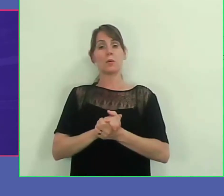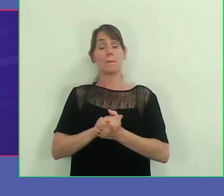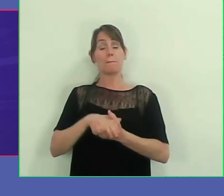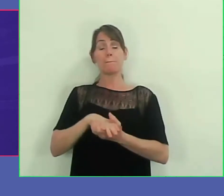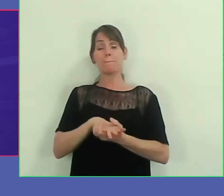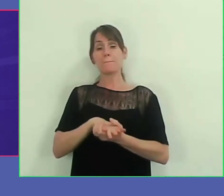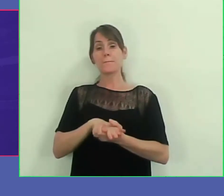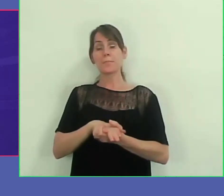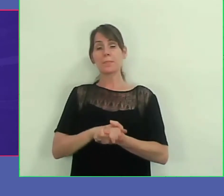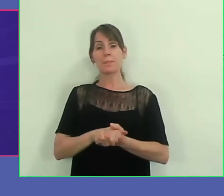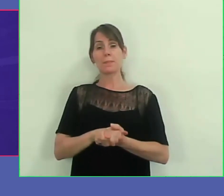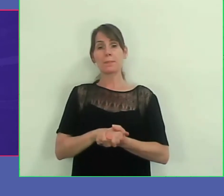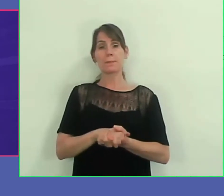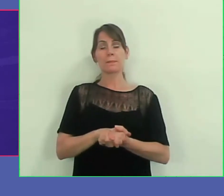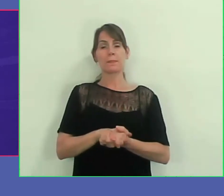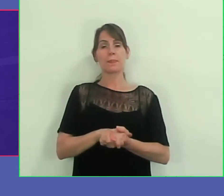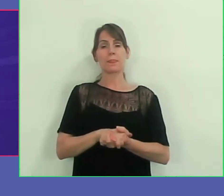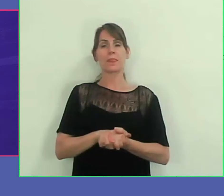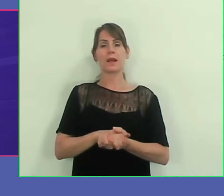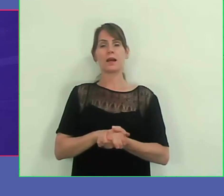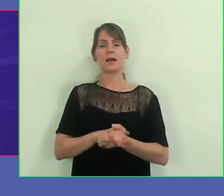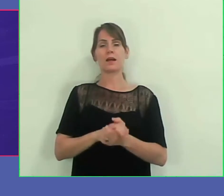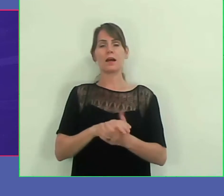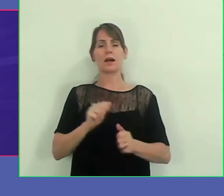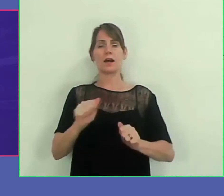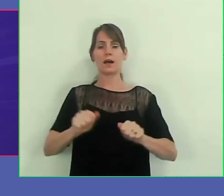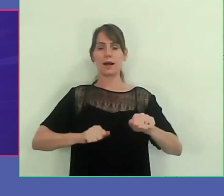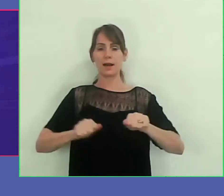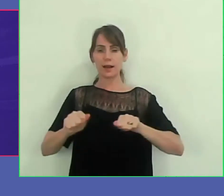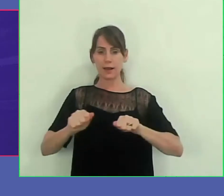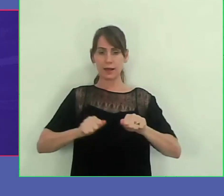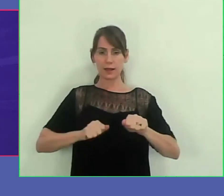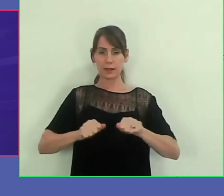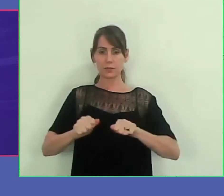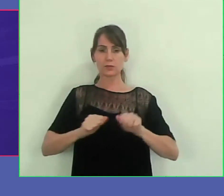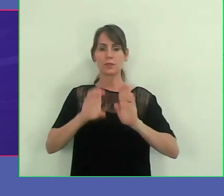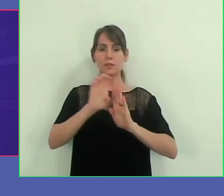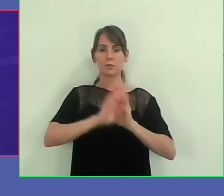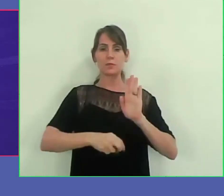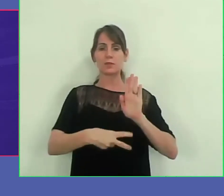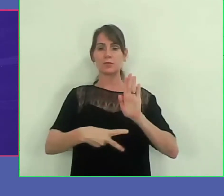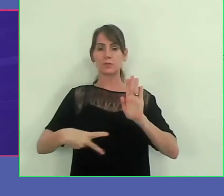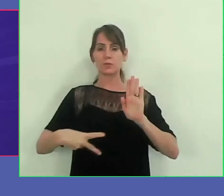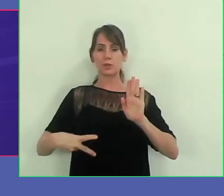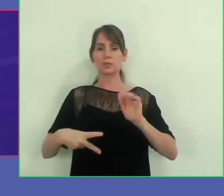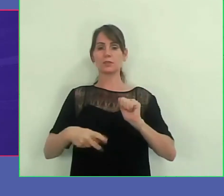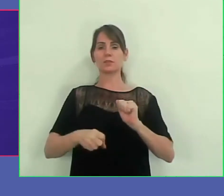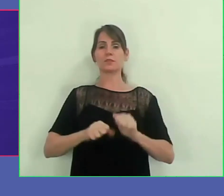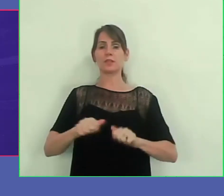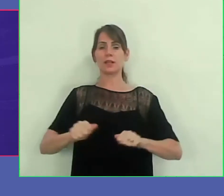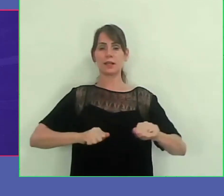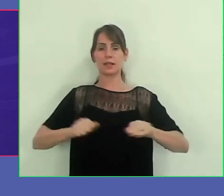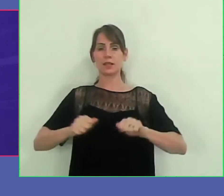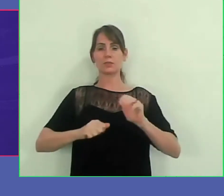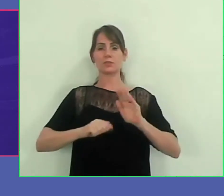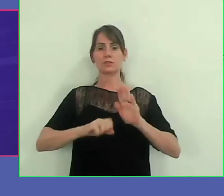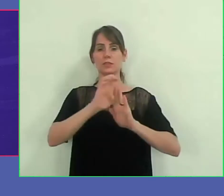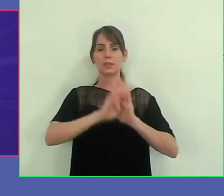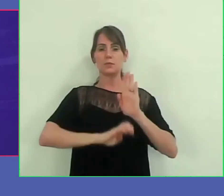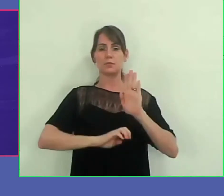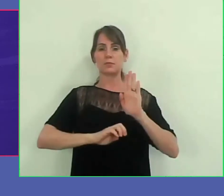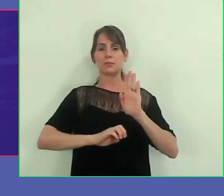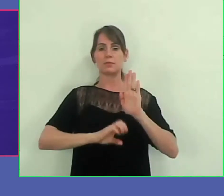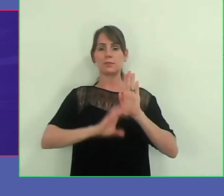isso? Isso está em Atos 2, nós já lemos, e Atos 10. Vamos dar uma olhada em Atos 10.